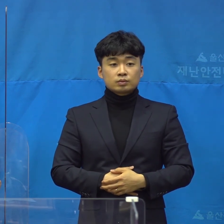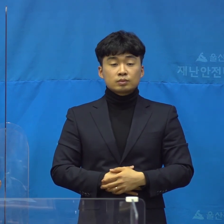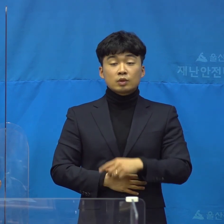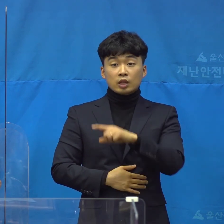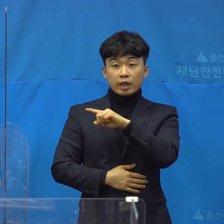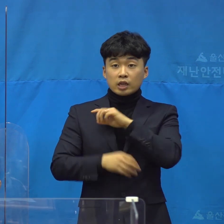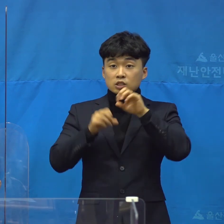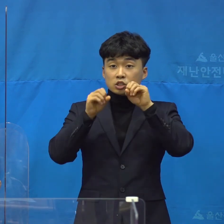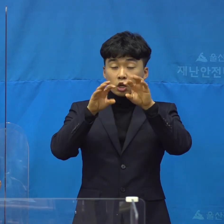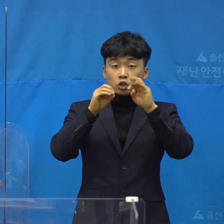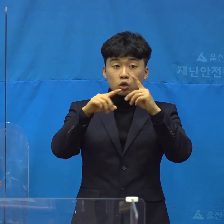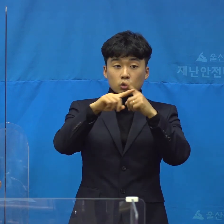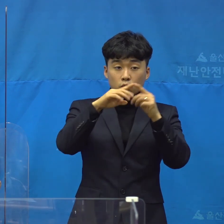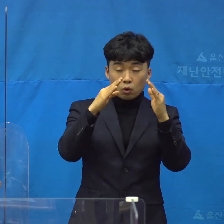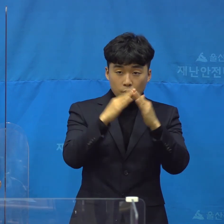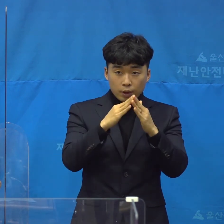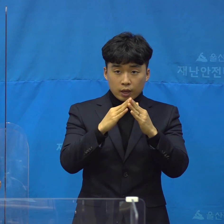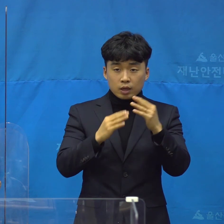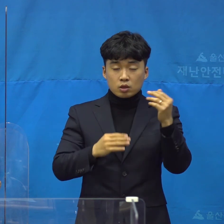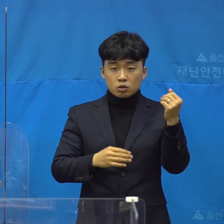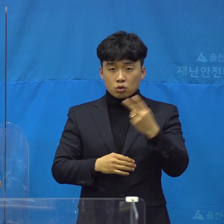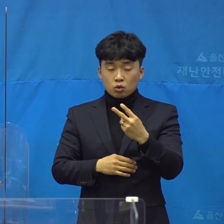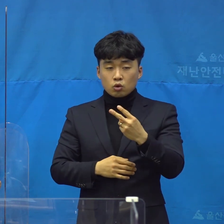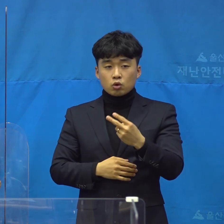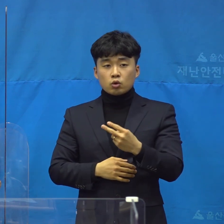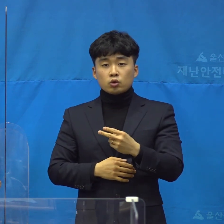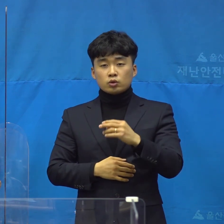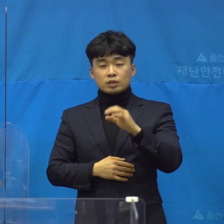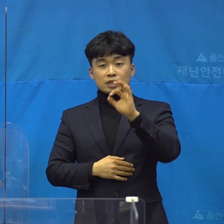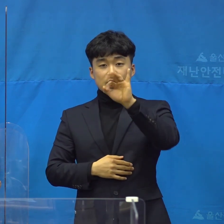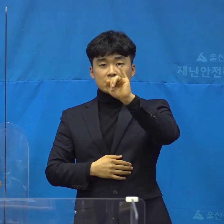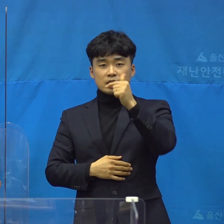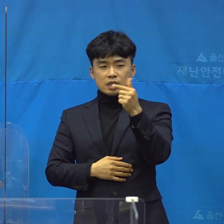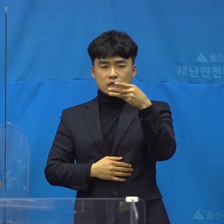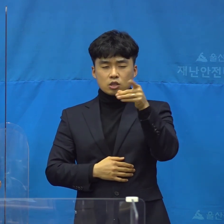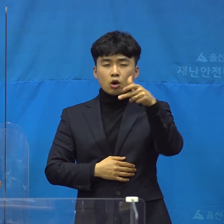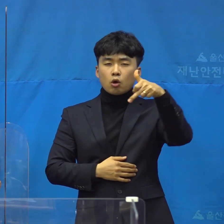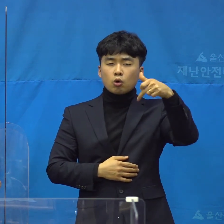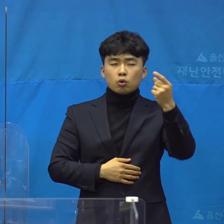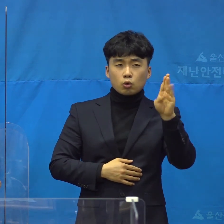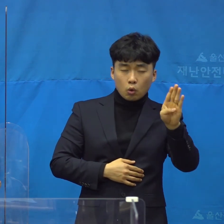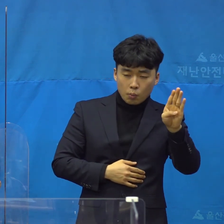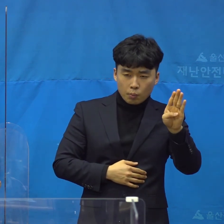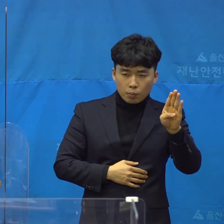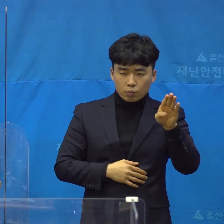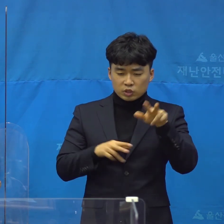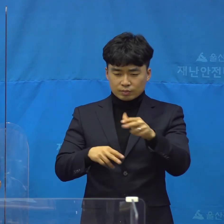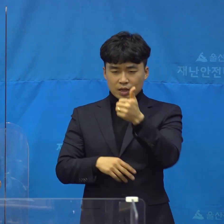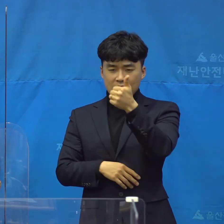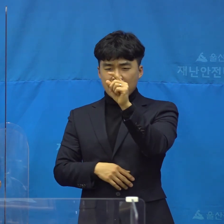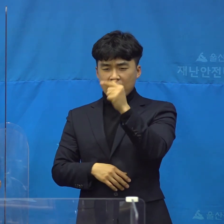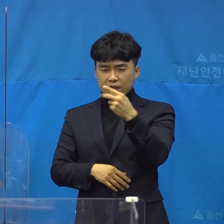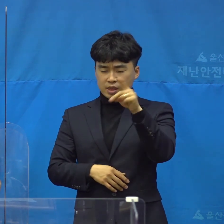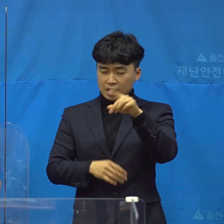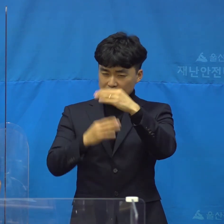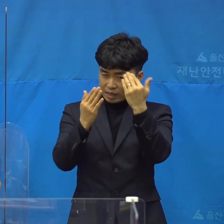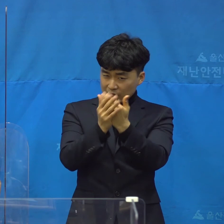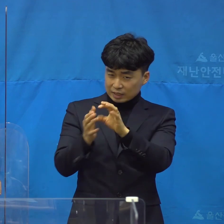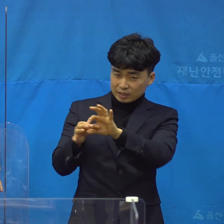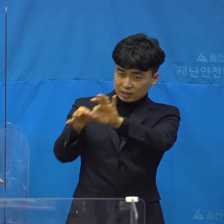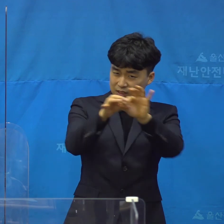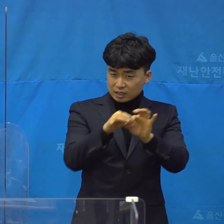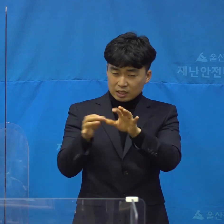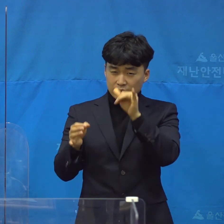교회나 뭐 인터콥 관련해서 한나연구소가 뭐 관련이 있다거나 이런? 그거는 관련이 없습니다. 예.